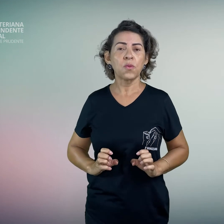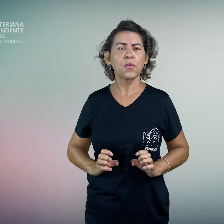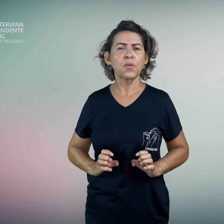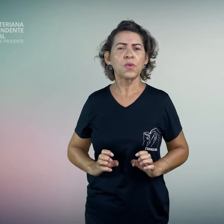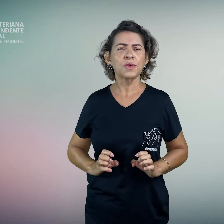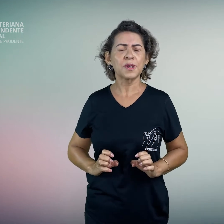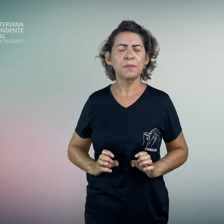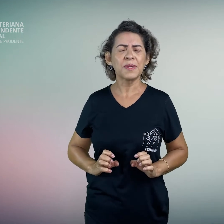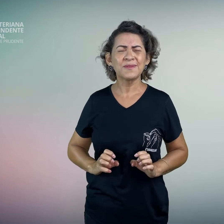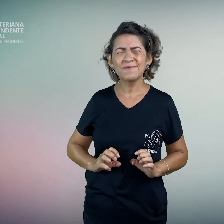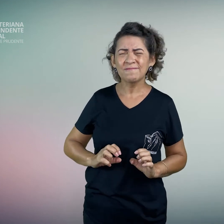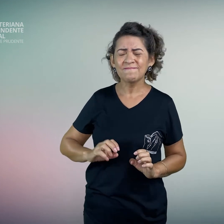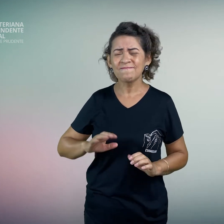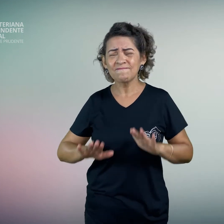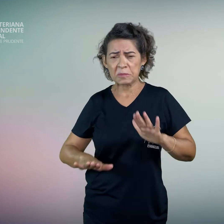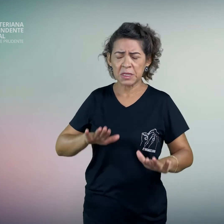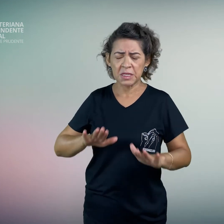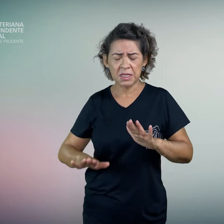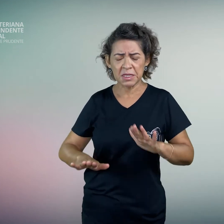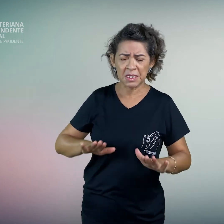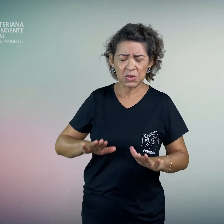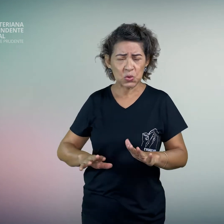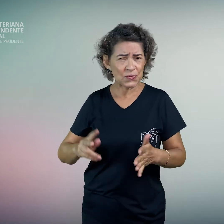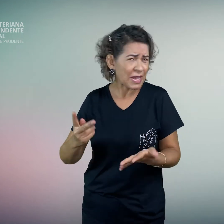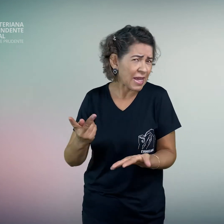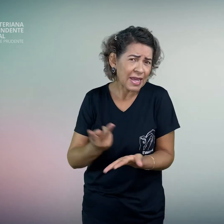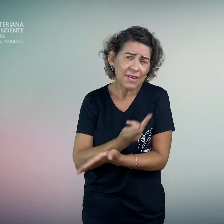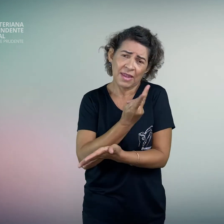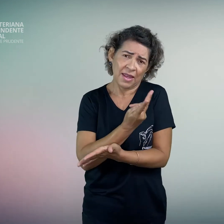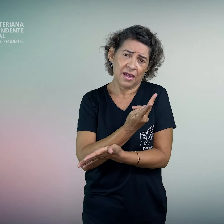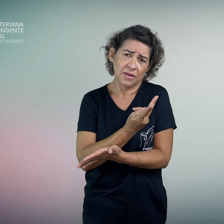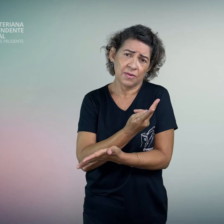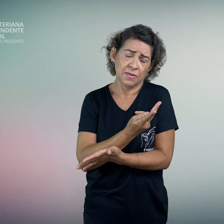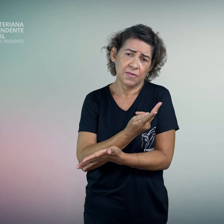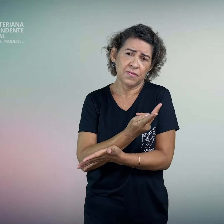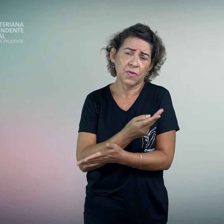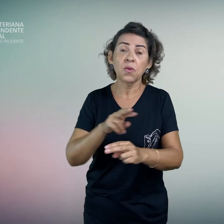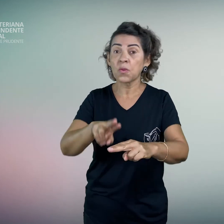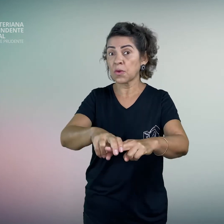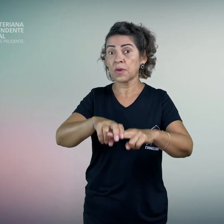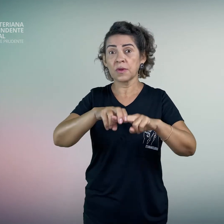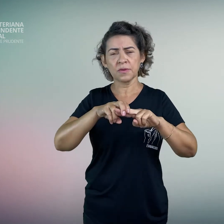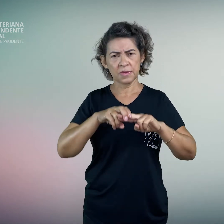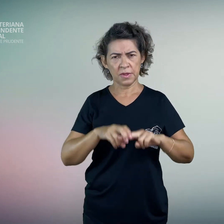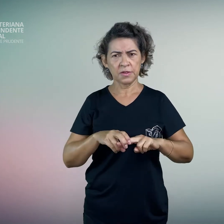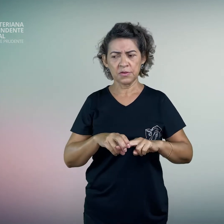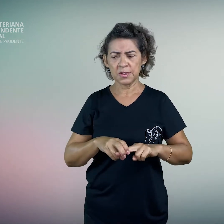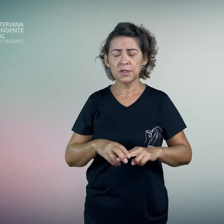pode se tornar distorcida por aquilo que fizeram a ela. Por isso, a